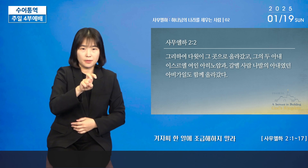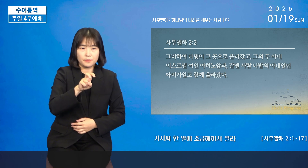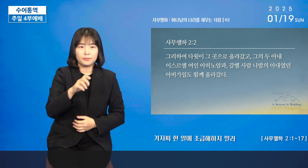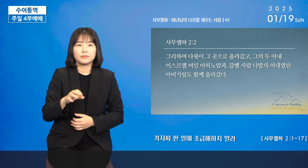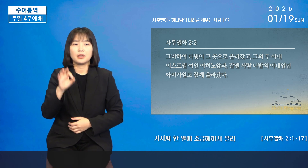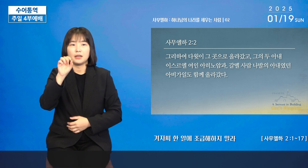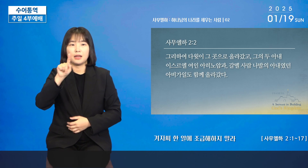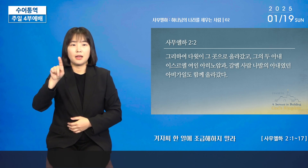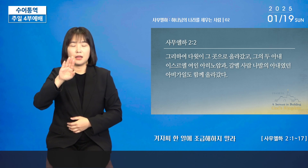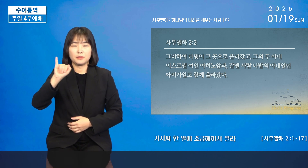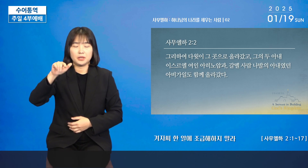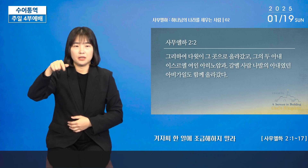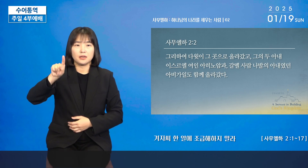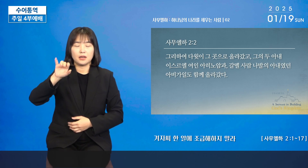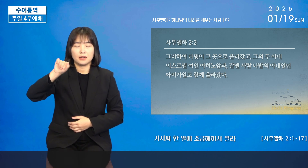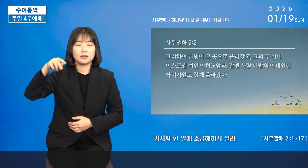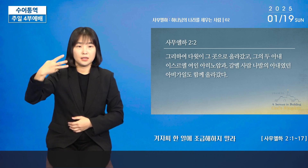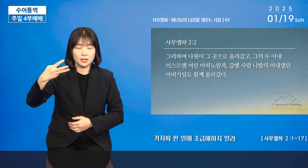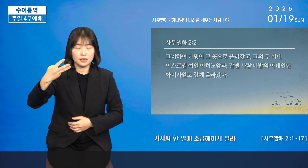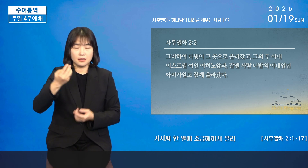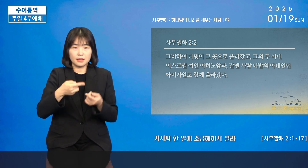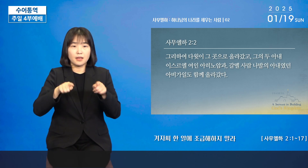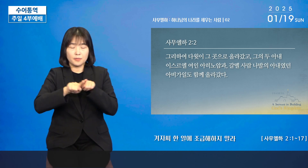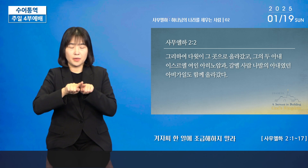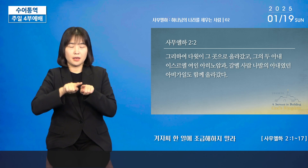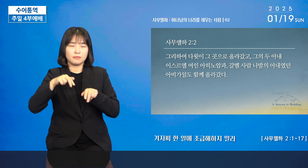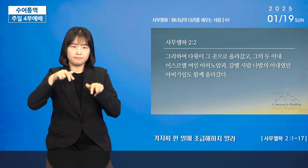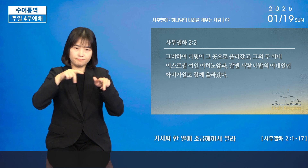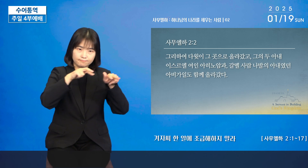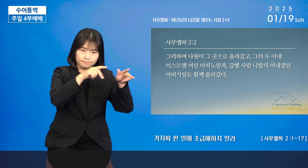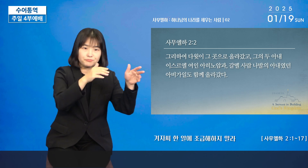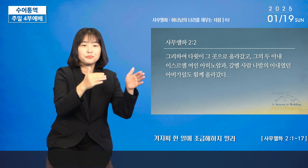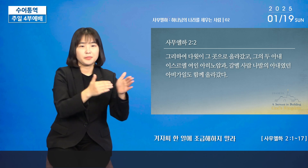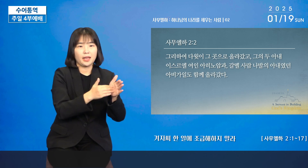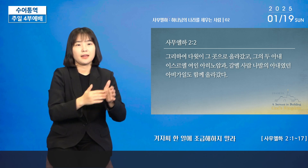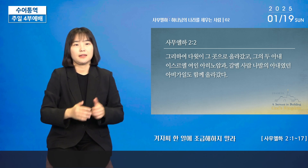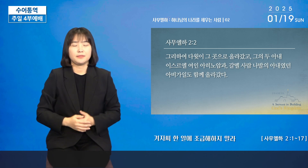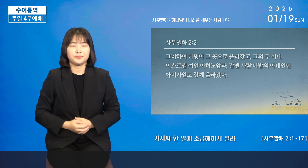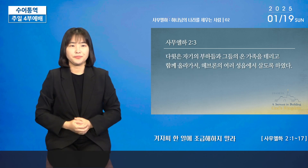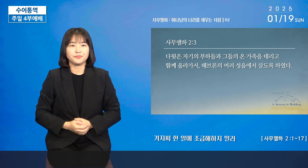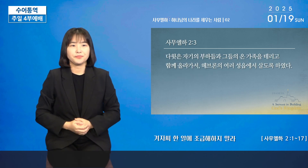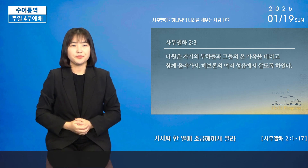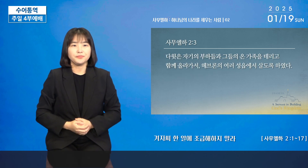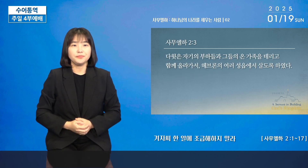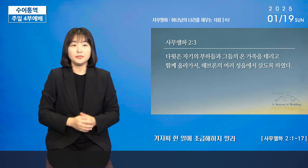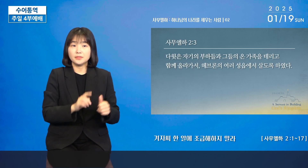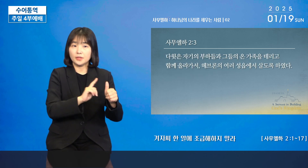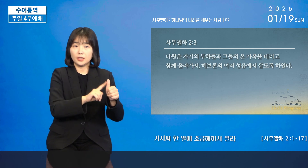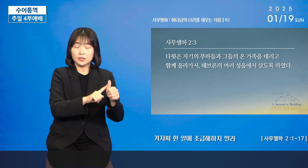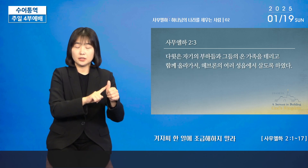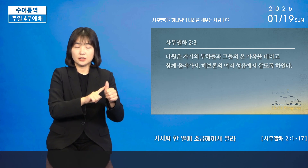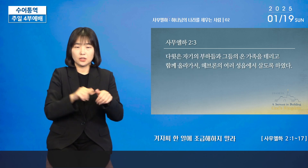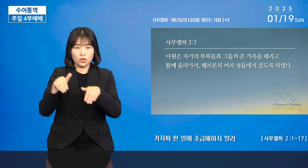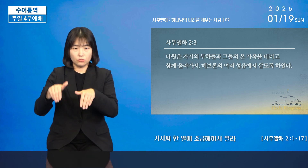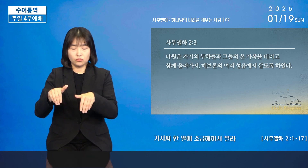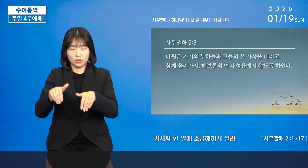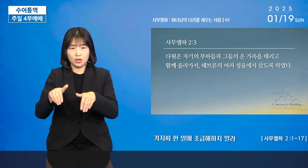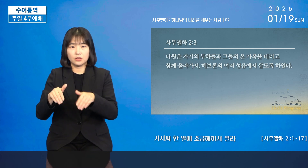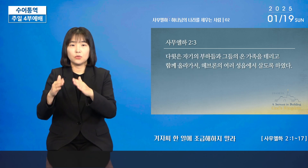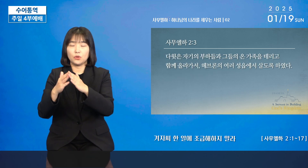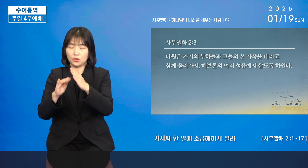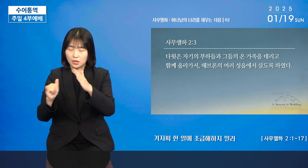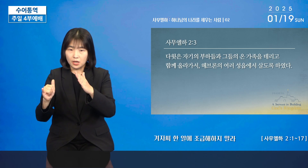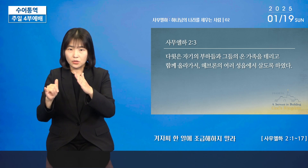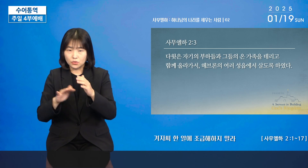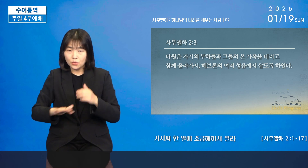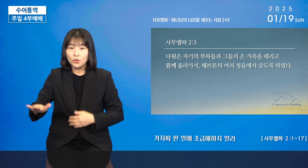아히노암과 갈멜 사람 나발의 아내였던 아비가일도 함께 올라갔다. 다윗은 자기의